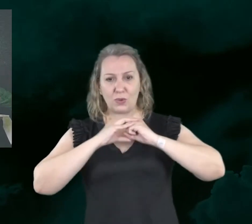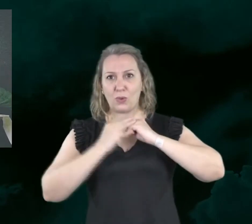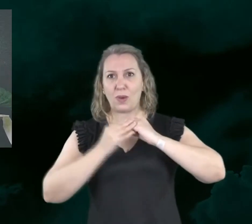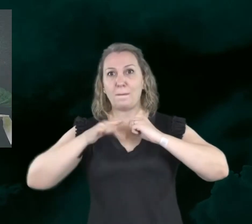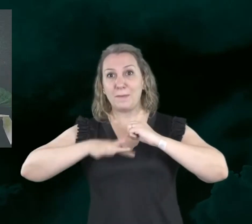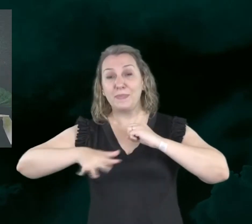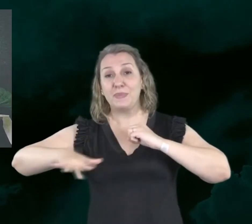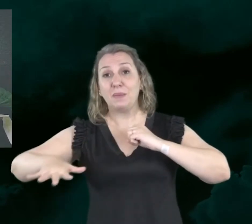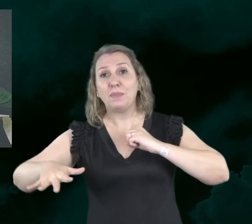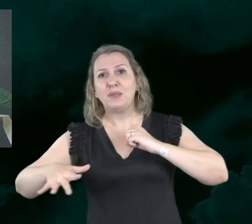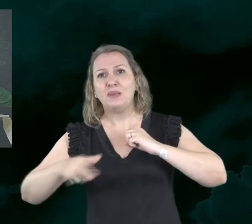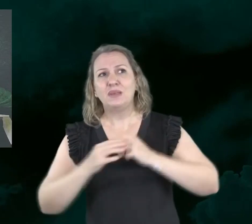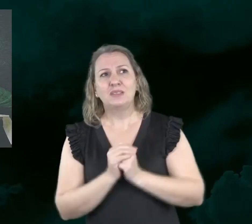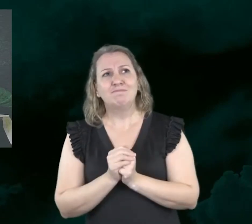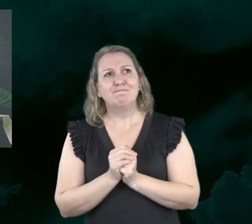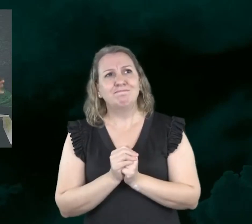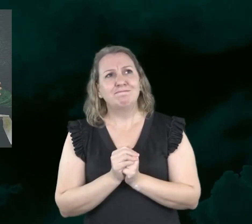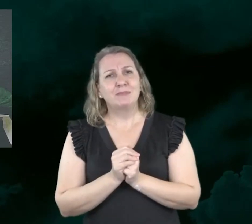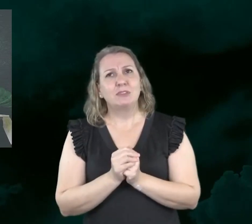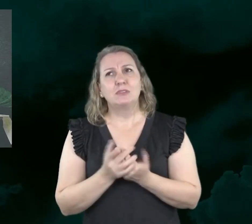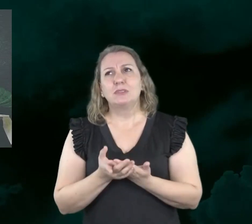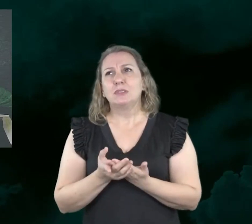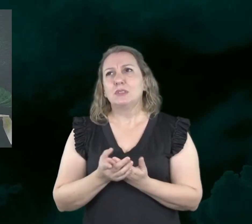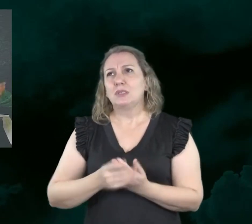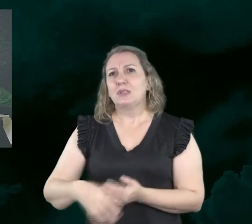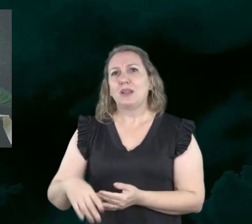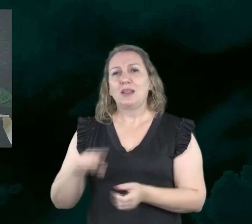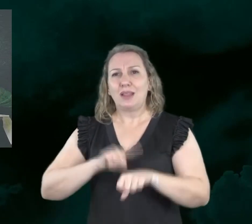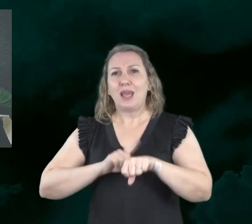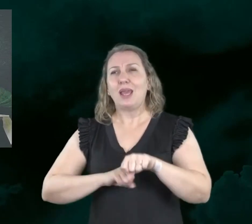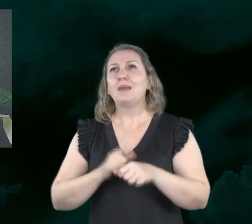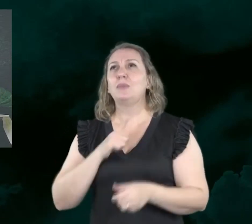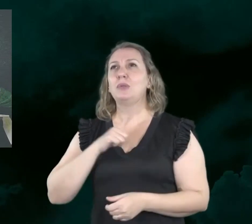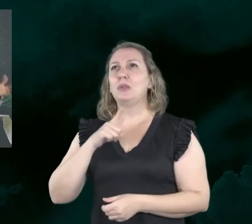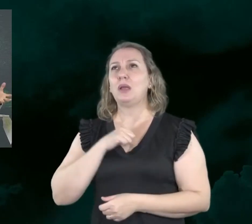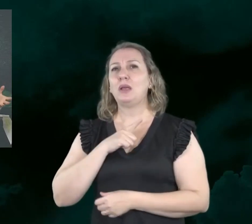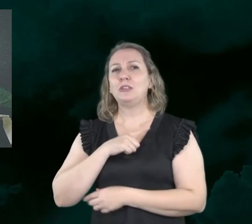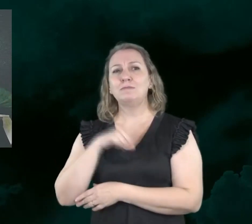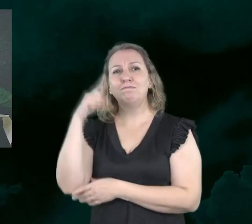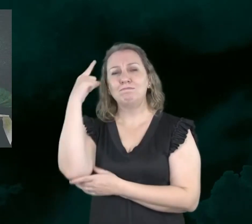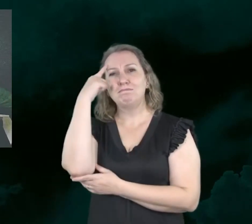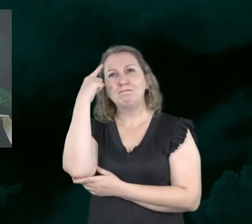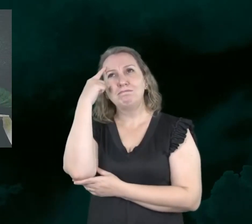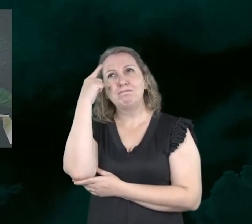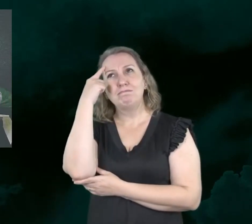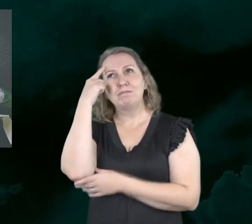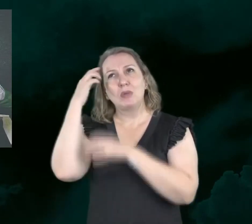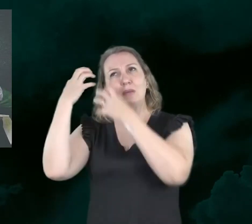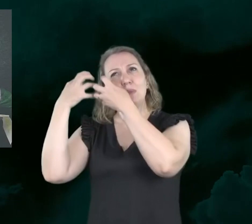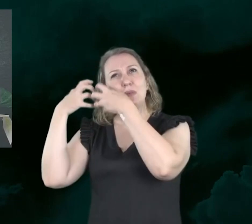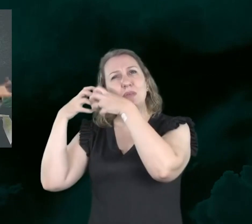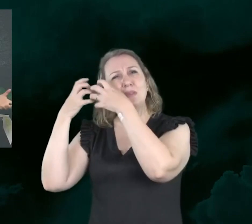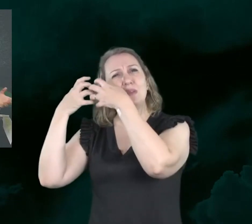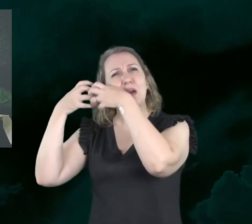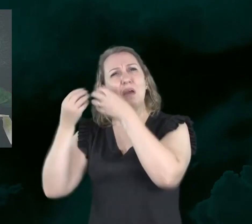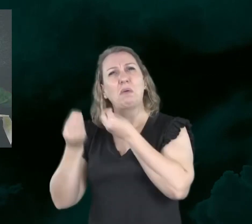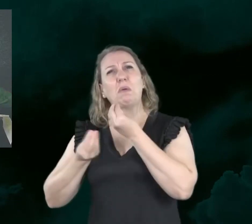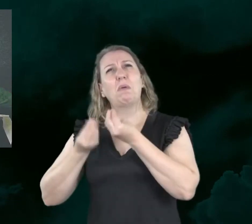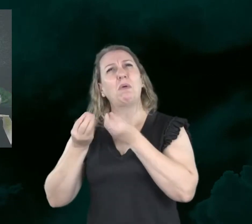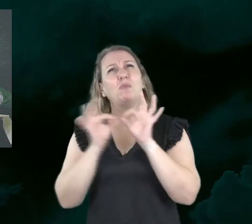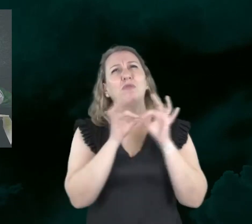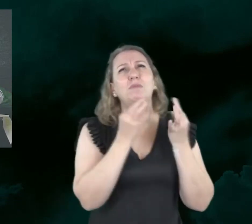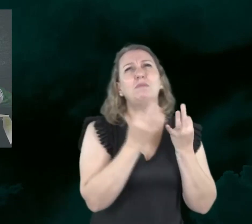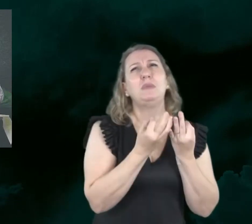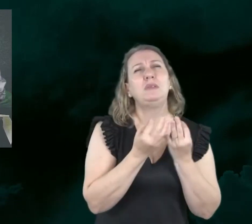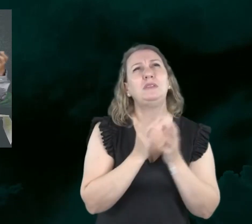homem está vivendo. Aí começam todos os problemas de relacionamento conjugal, problemas na família,